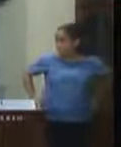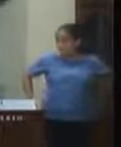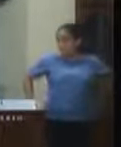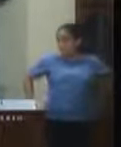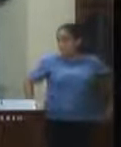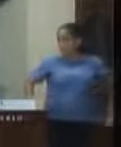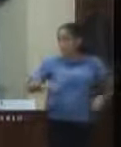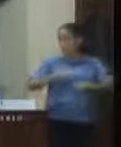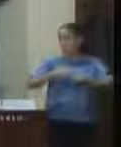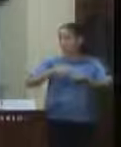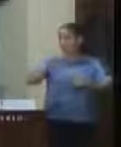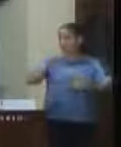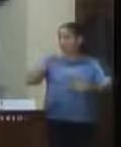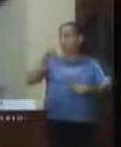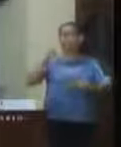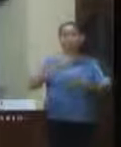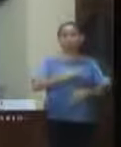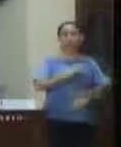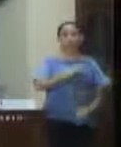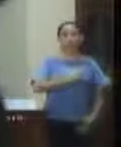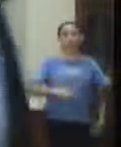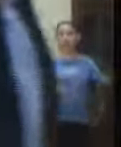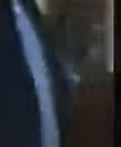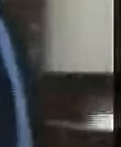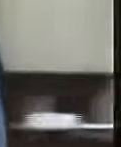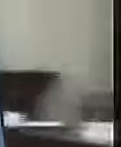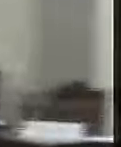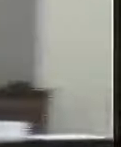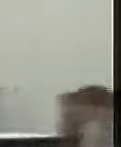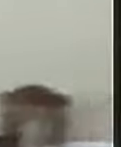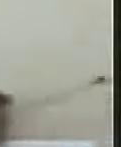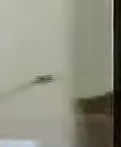Aloysio Saulo presente. David Barbosa.